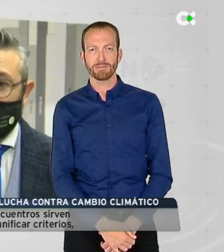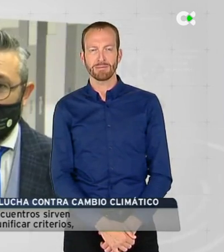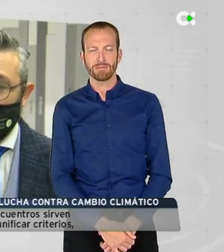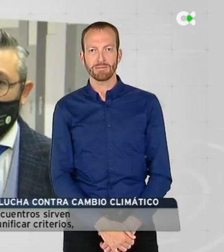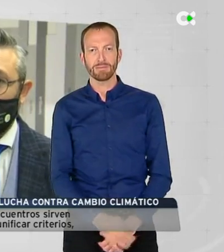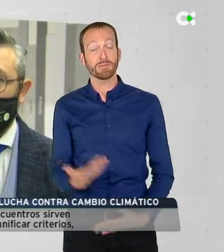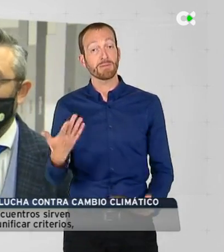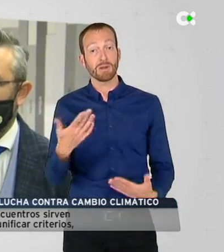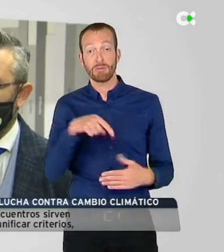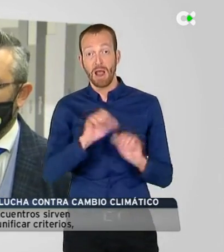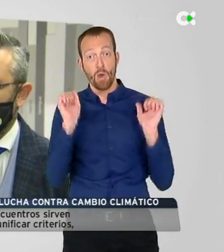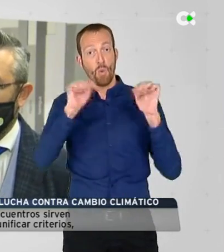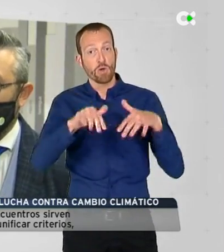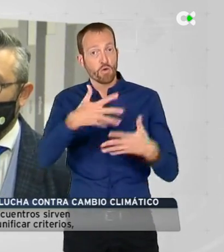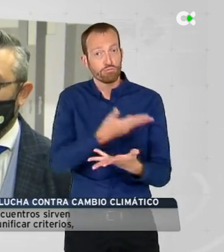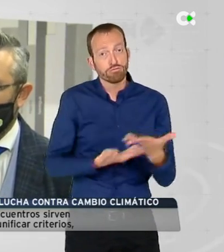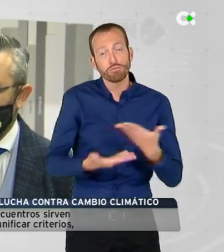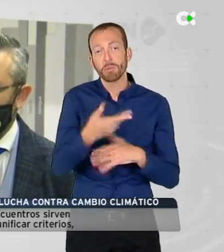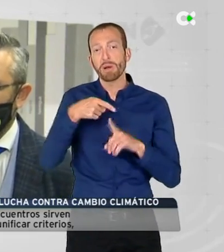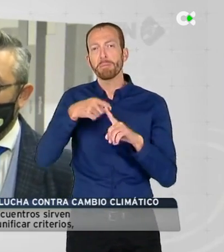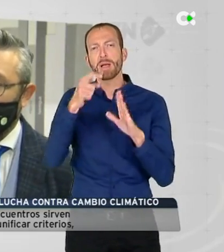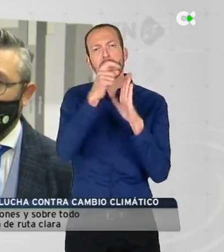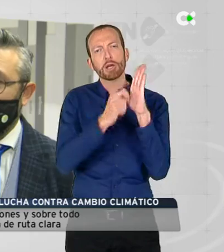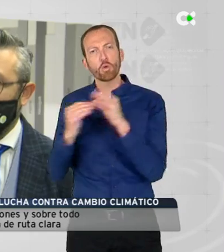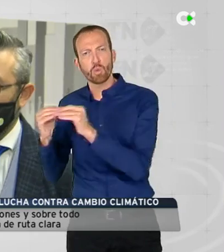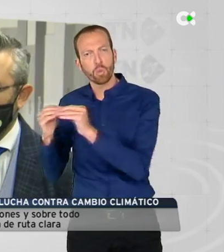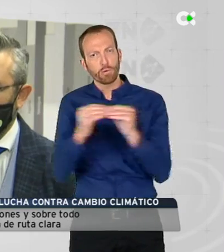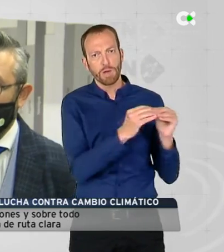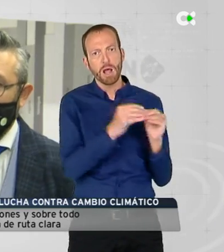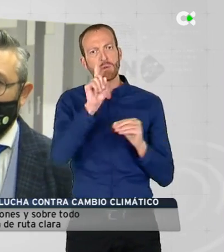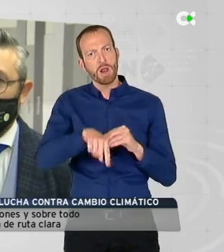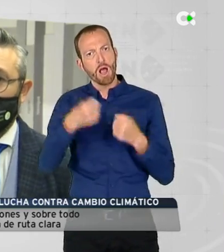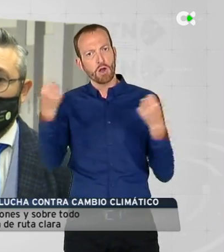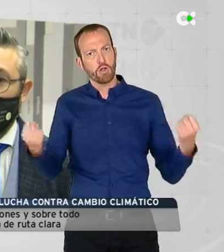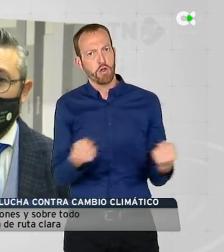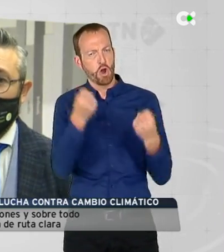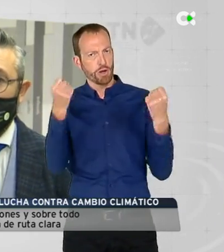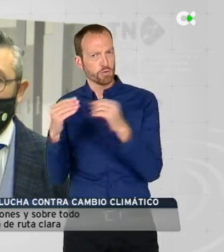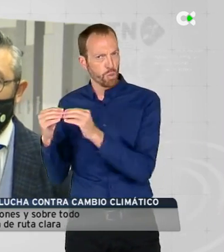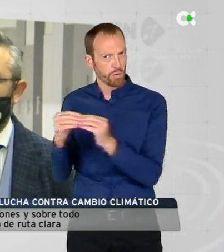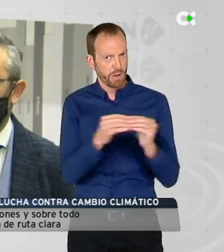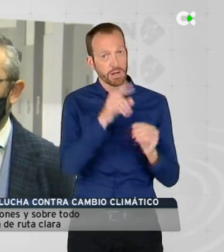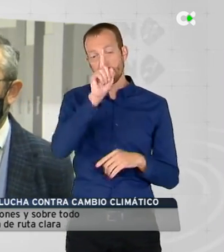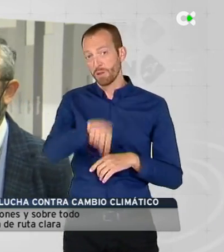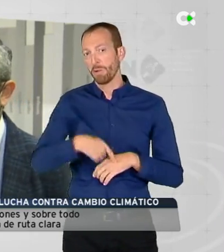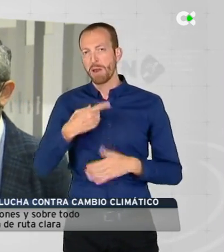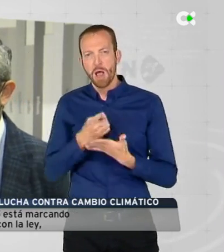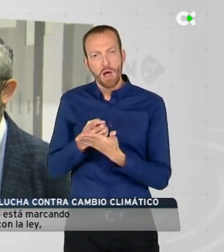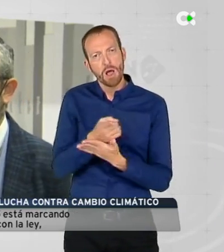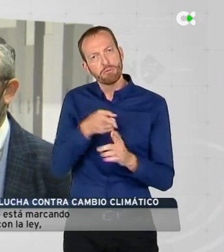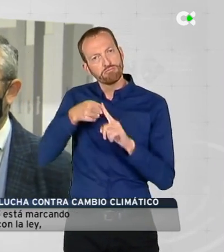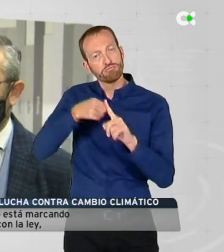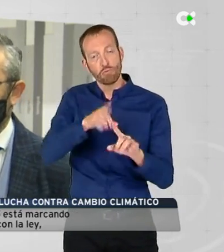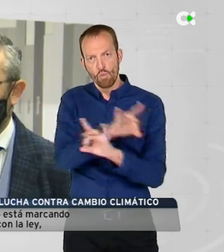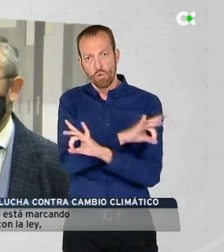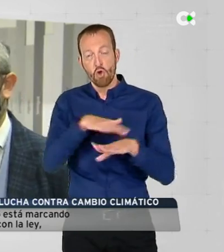Este tipo de encuentros sirven para eso, para unificar criterios, para unificar acciones y sobre todo para poner la hoja de ruta clara que ya el